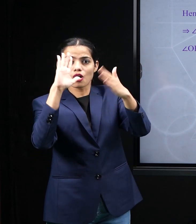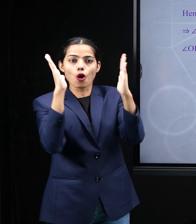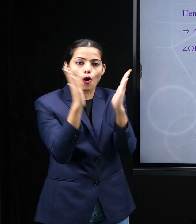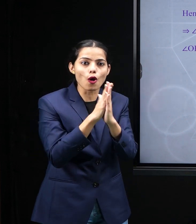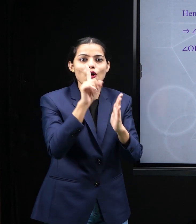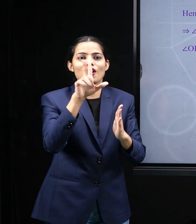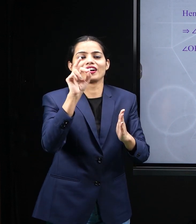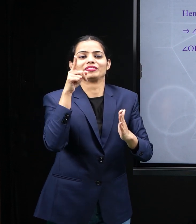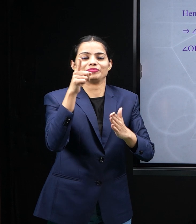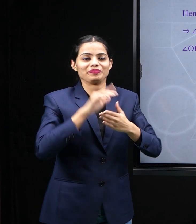యాంగిల్ OBC